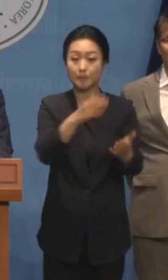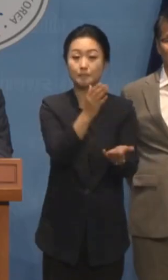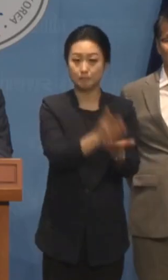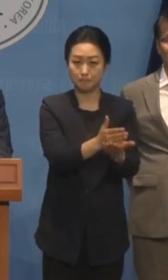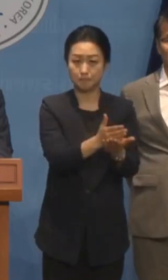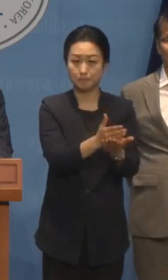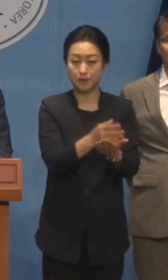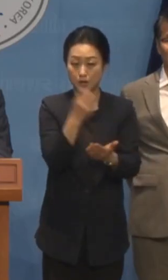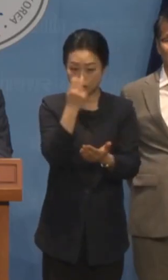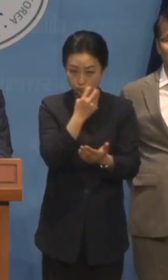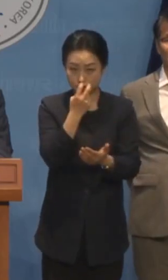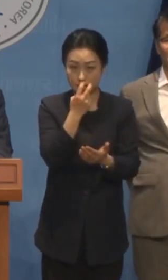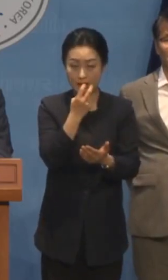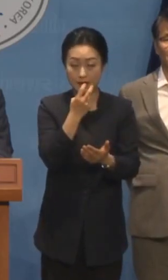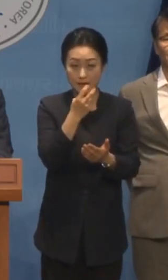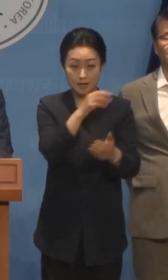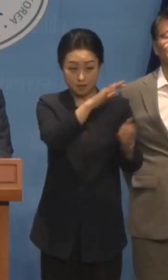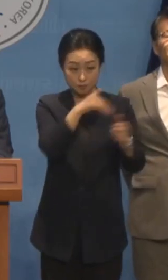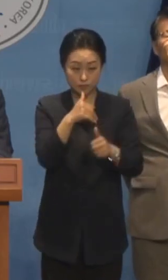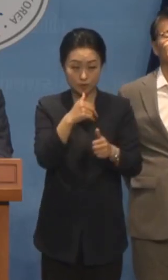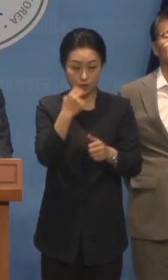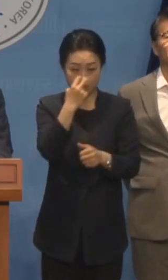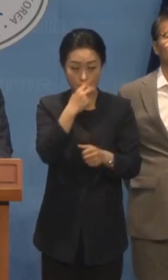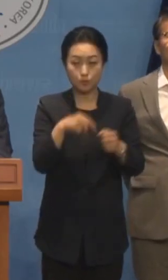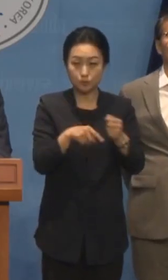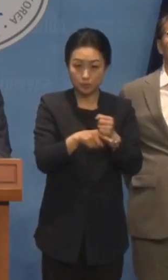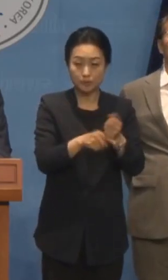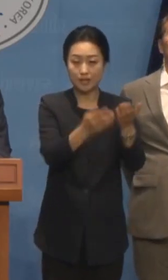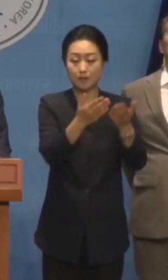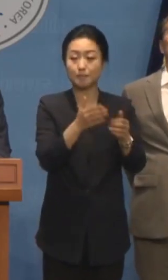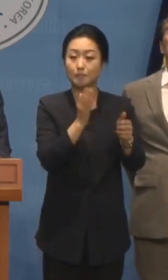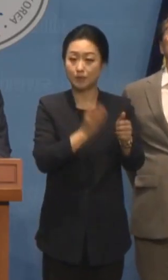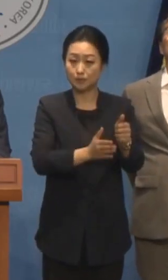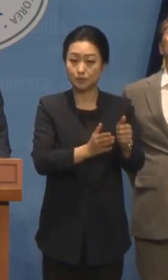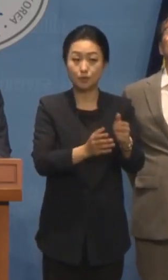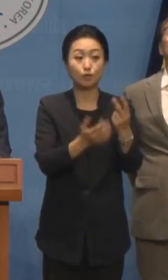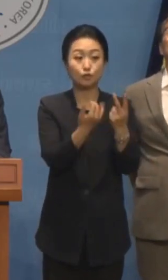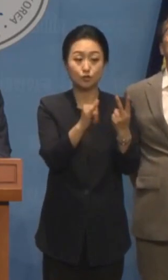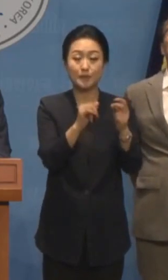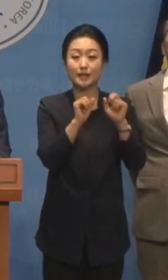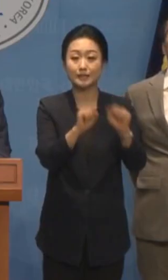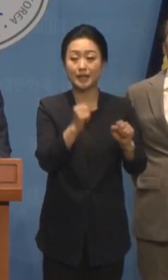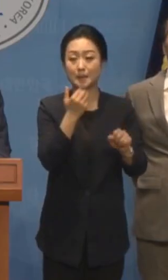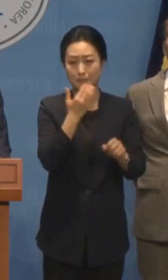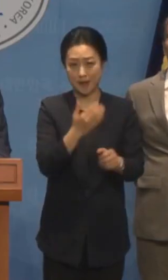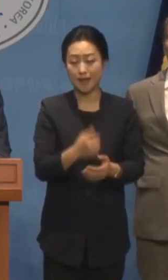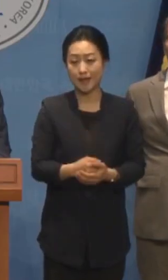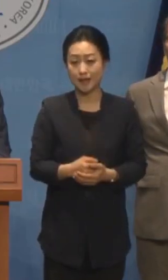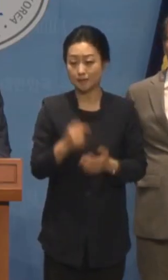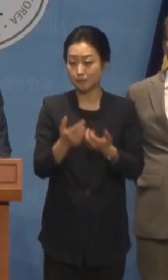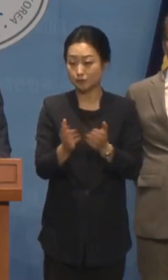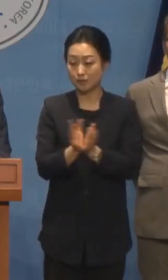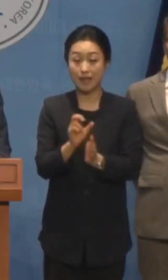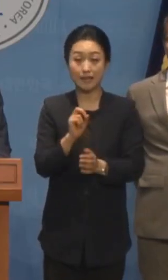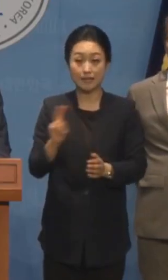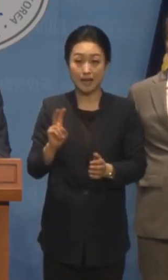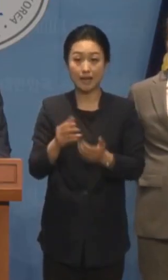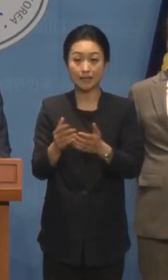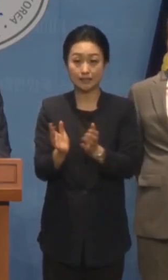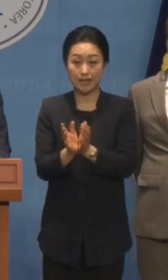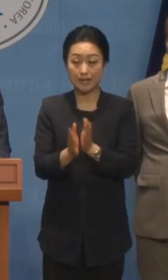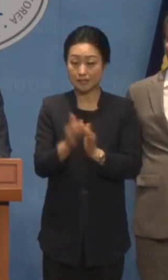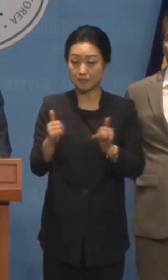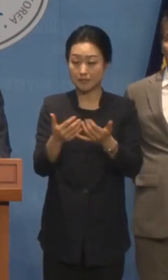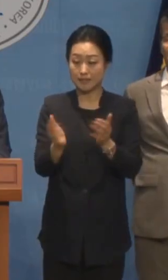말고 수사에 적극 응하시기 바랍니다. 그것이 두 사람이 살 수 있는 유일한 길입니다. 민주당과 야당,